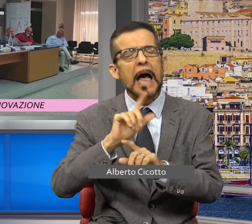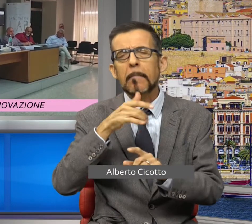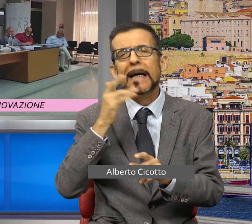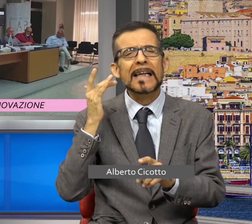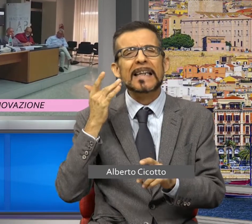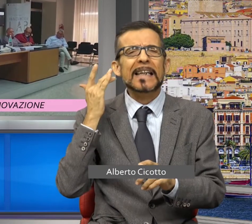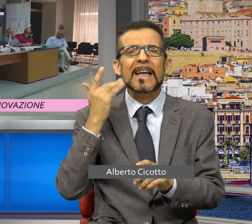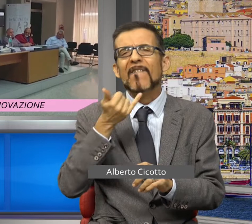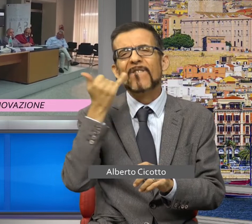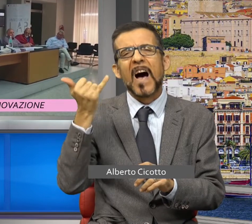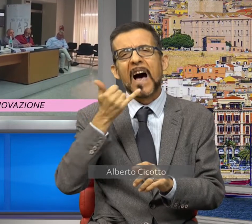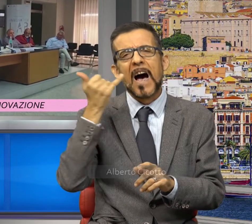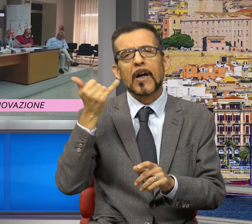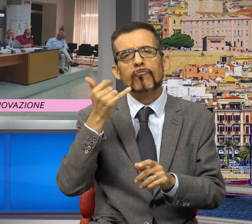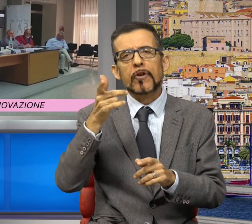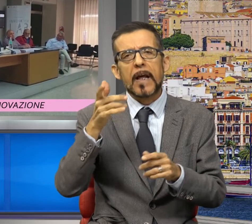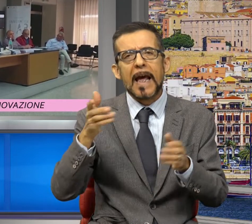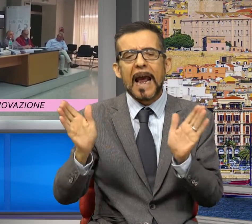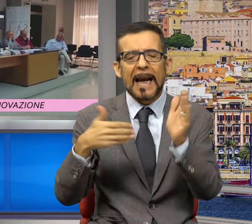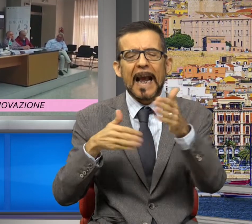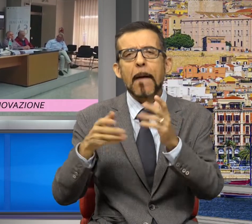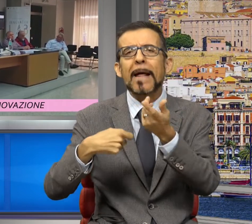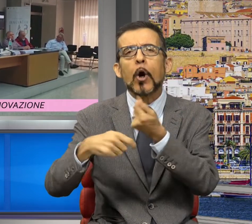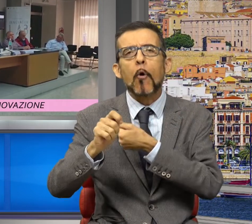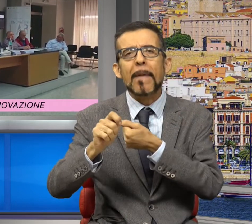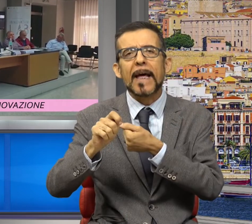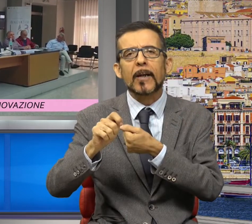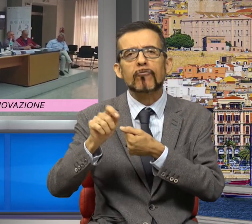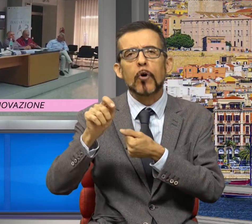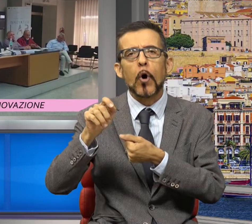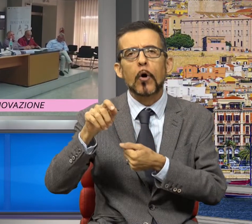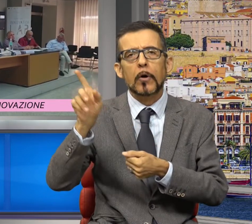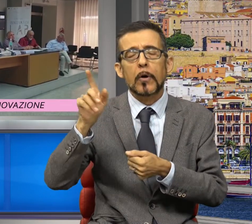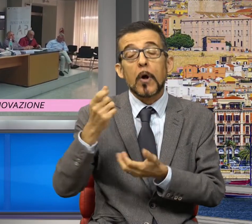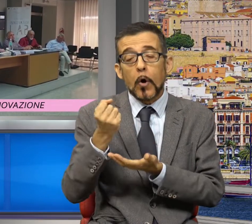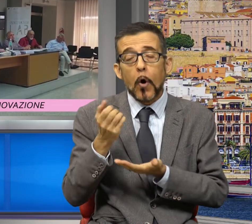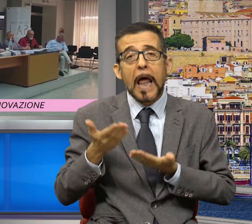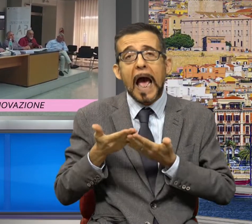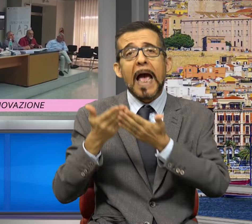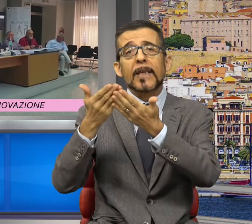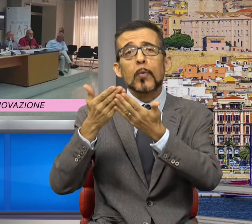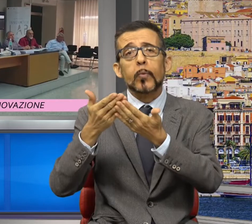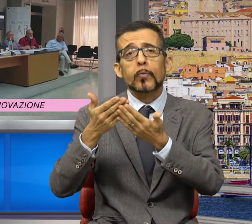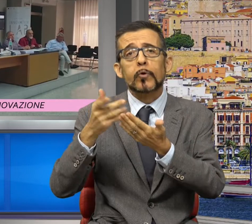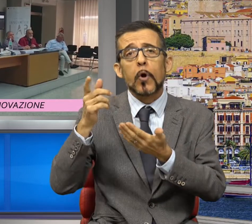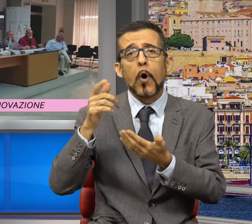dall'iLab della Camera di Commercio del capoluogo turritano con il supporto del partner tecnico Dintec Consorzio per